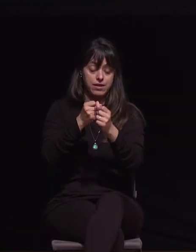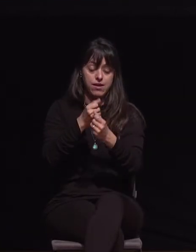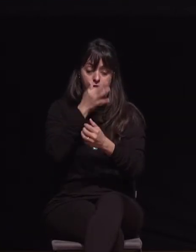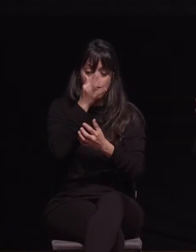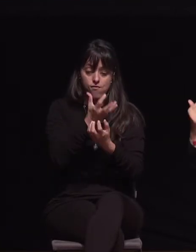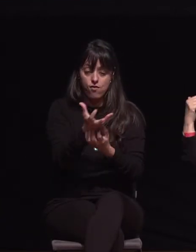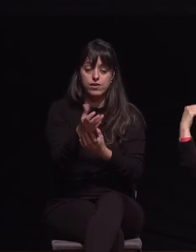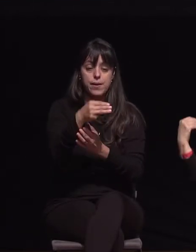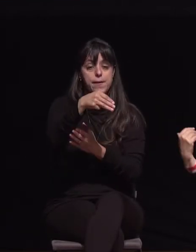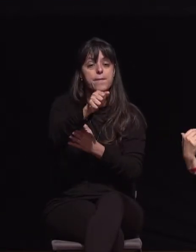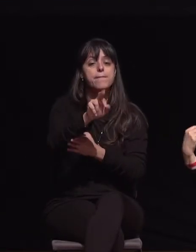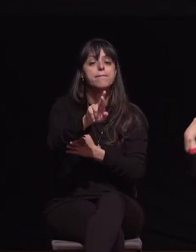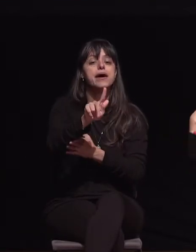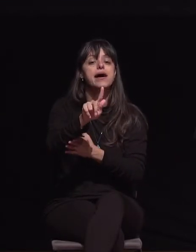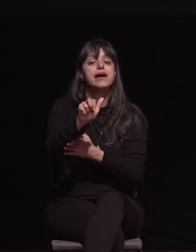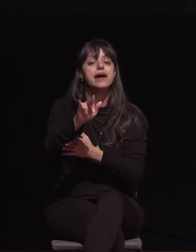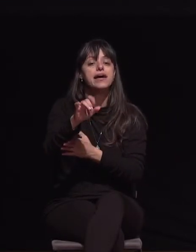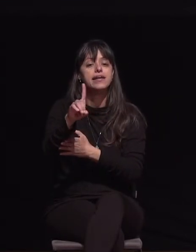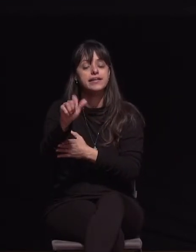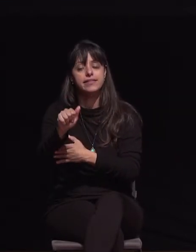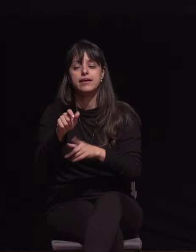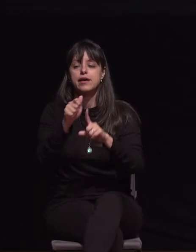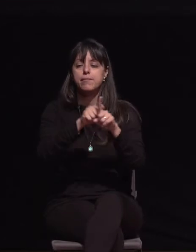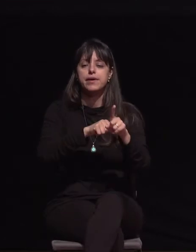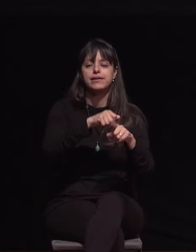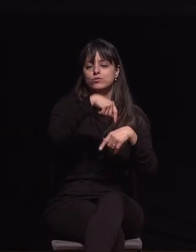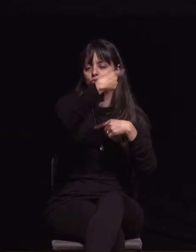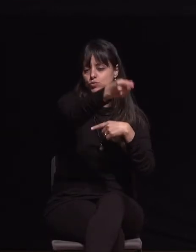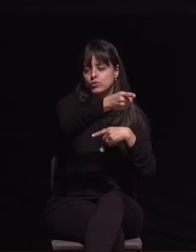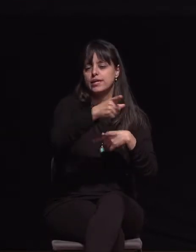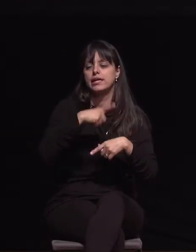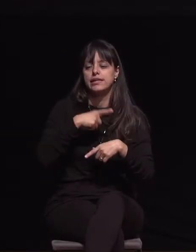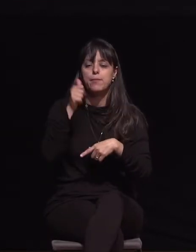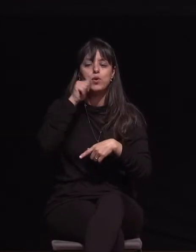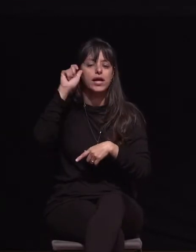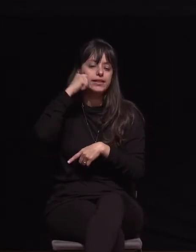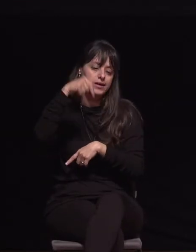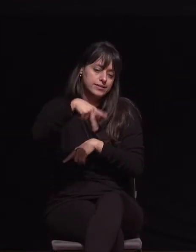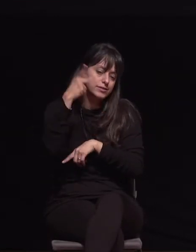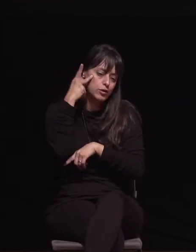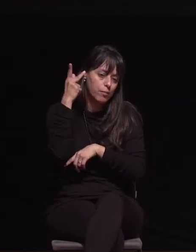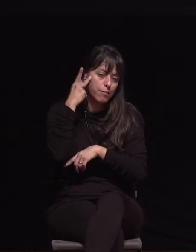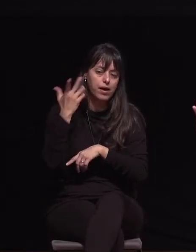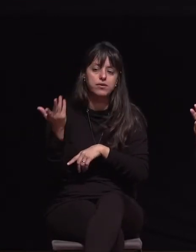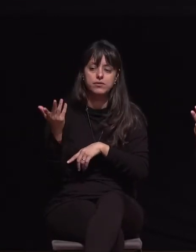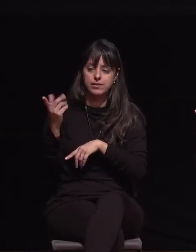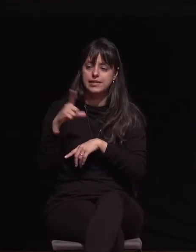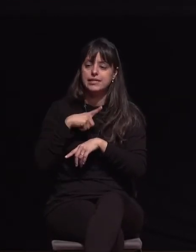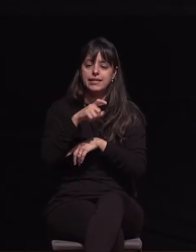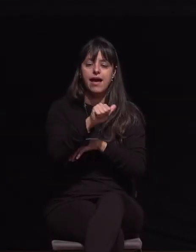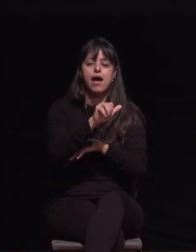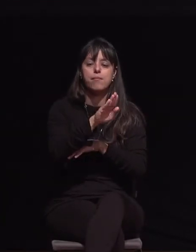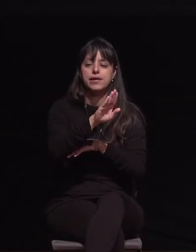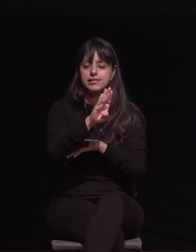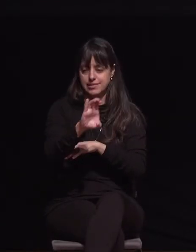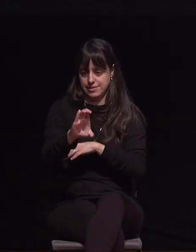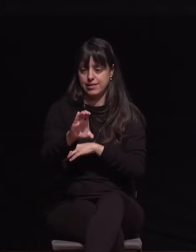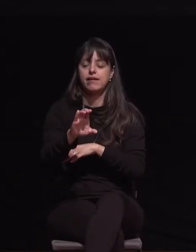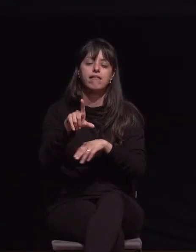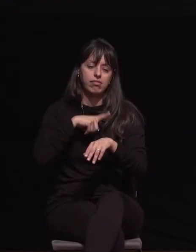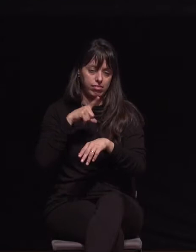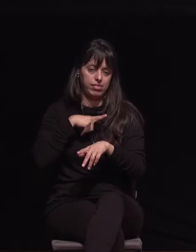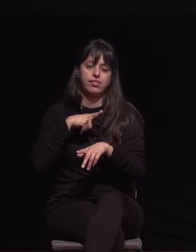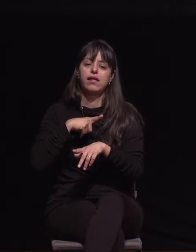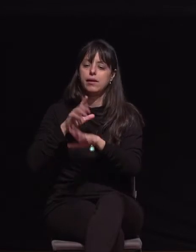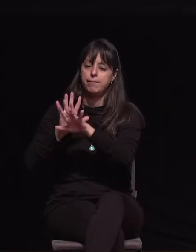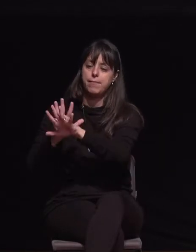das Mulheres Negras aqui em São Paulo, em outras cidades, teve no ABC, teve em tudo quanto é lugar. Então, isto